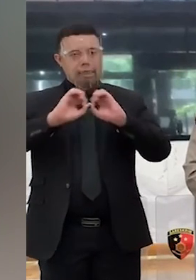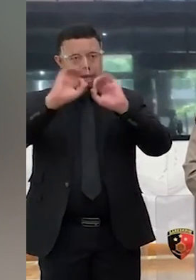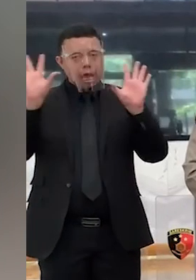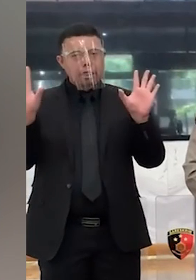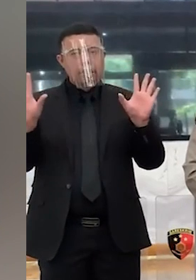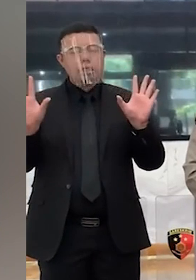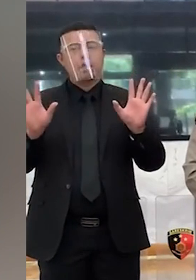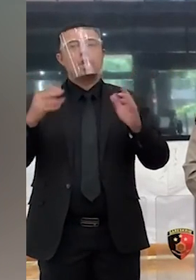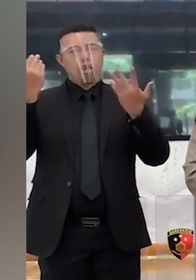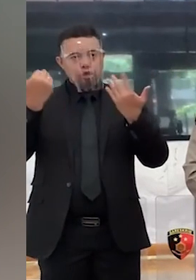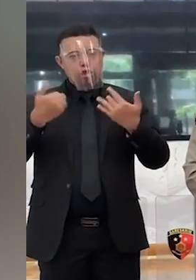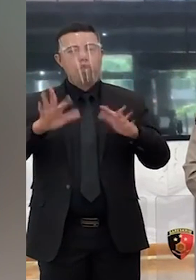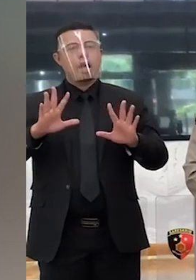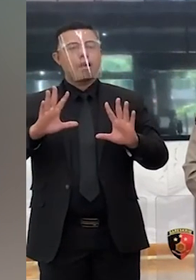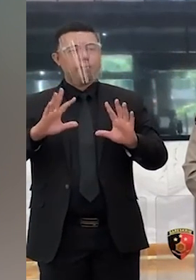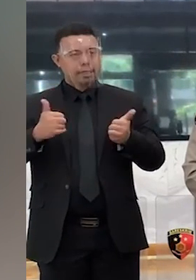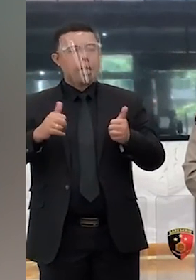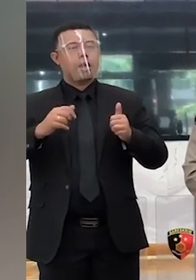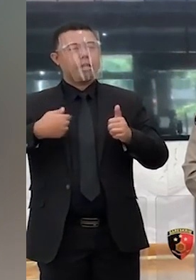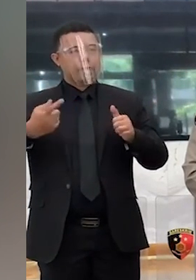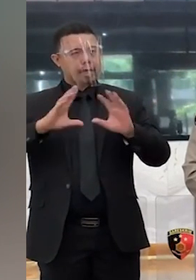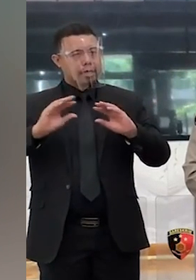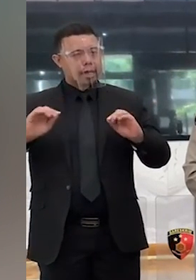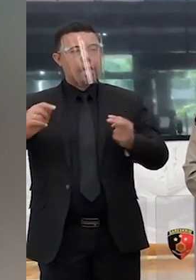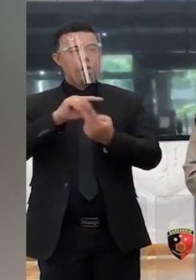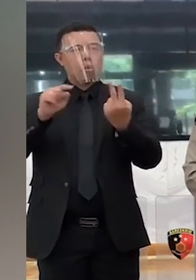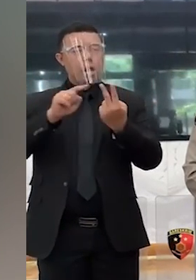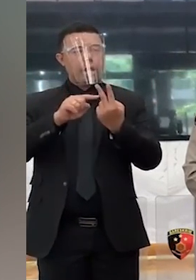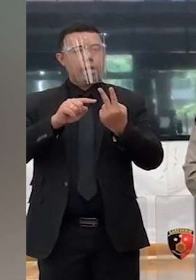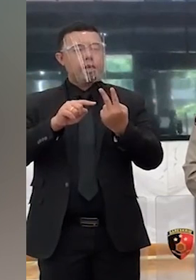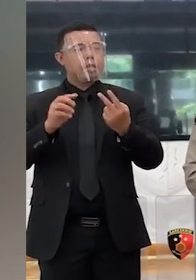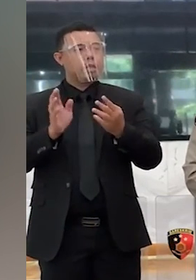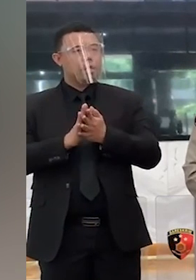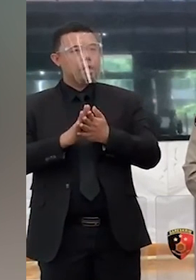jelas, yang sudah bisa menjerat pelaku